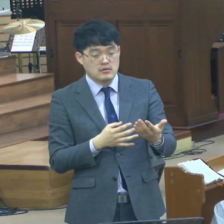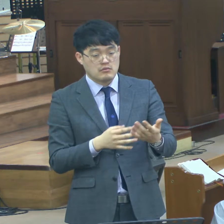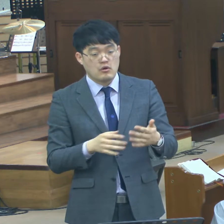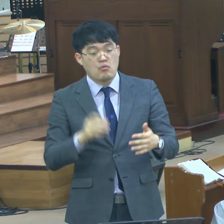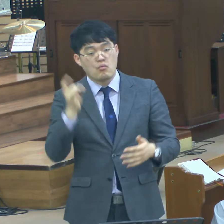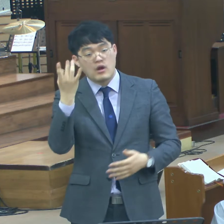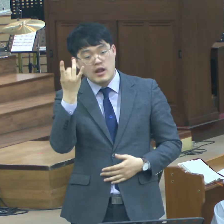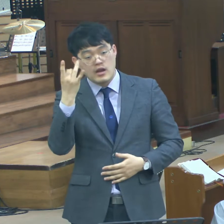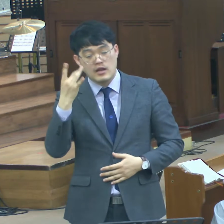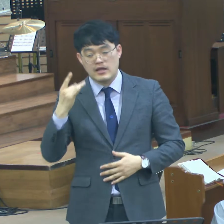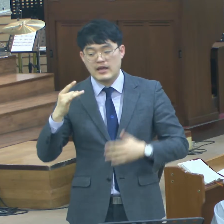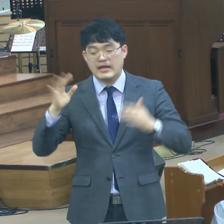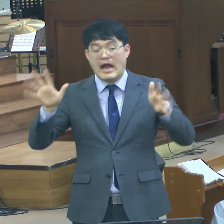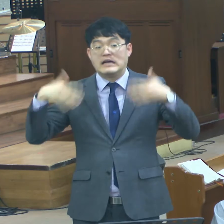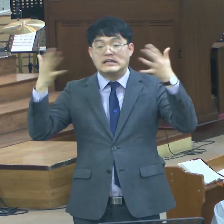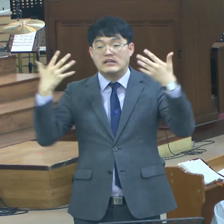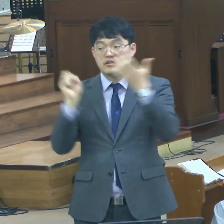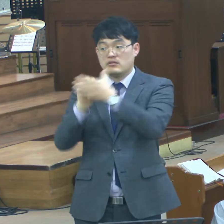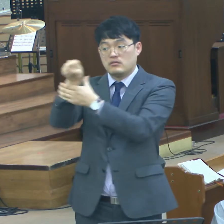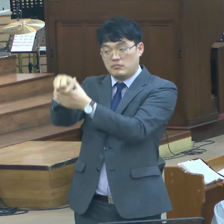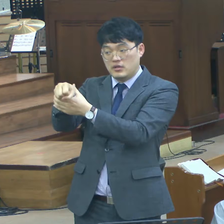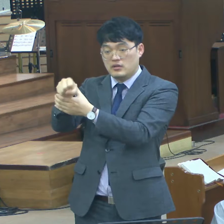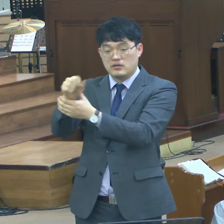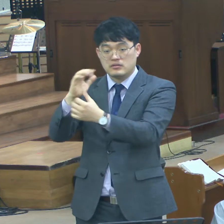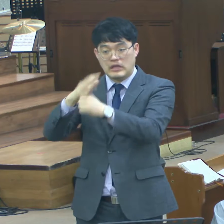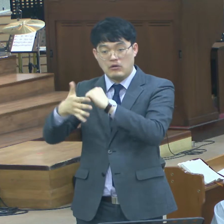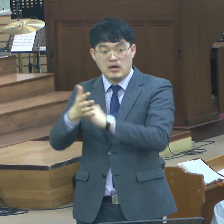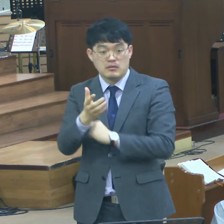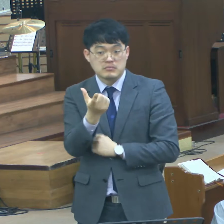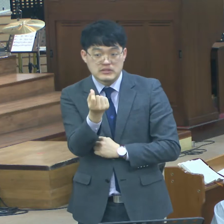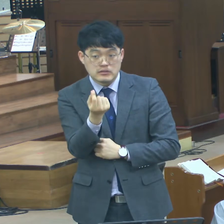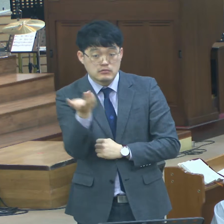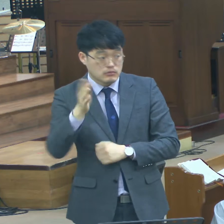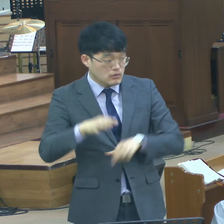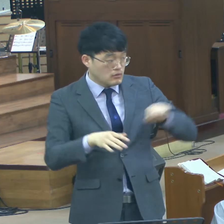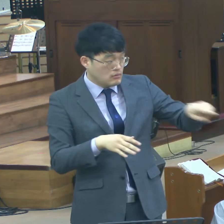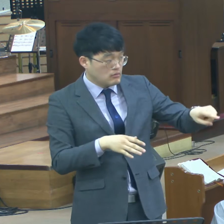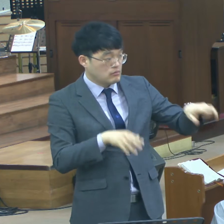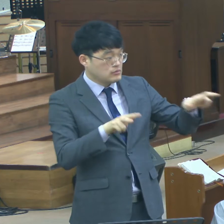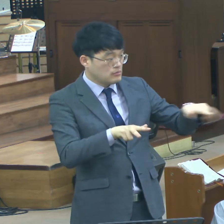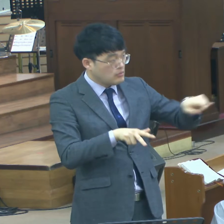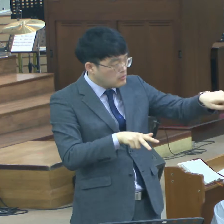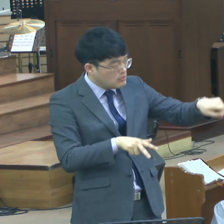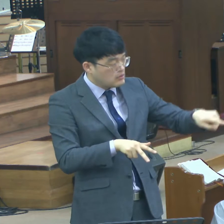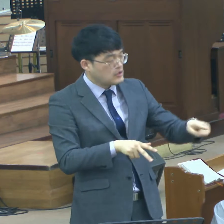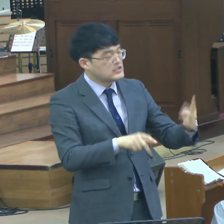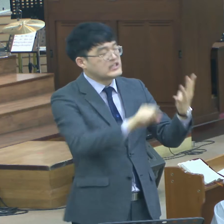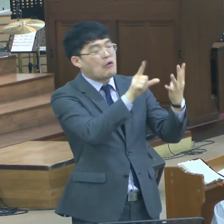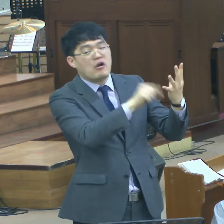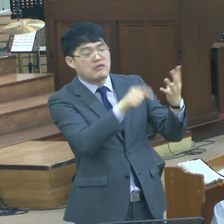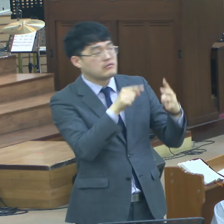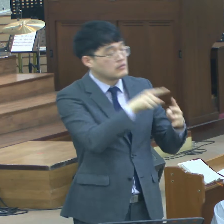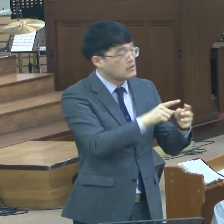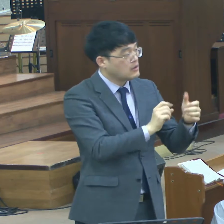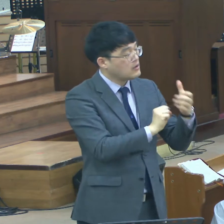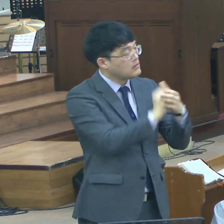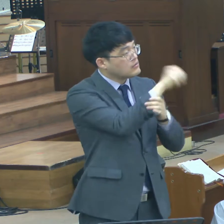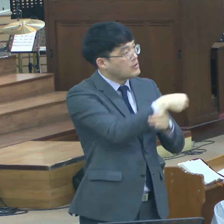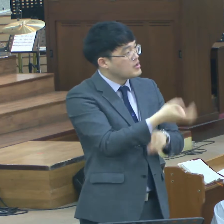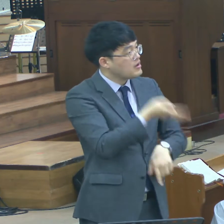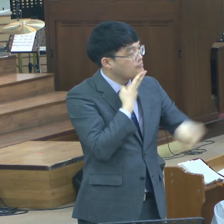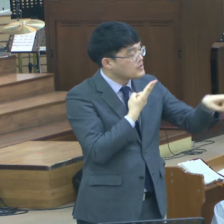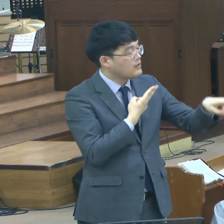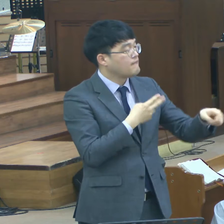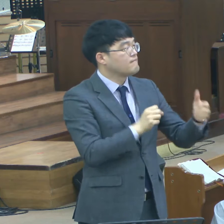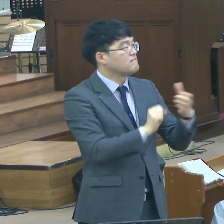열매가 없네, 열매도 없는 사과나무는 말라 죽어야지 이렇게 얘기했다면 굉장한 혼동을 한